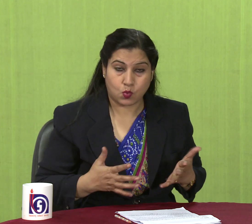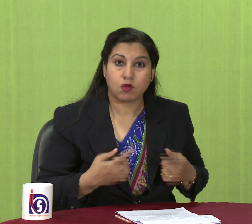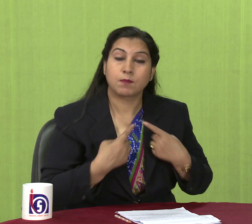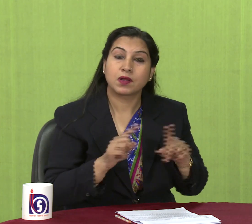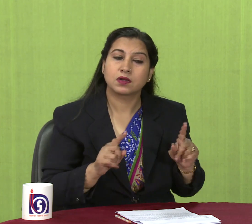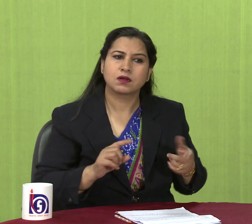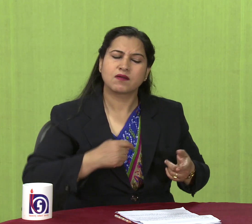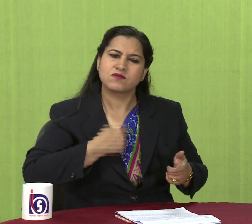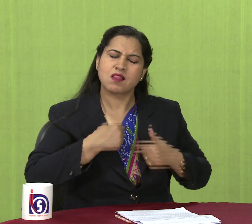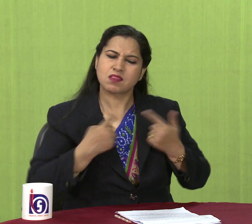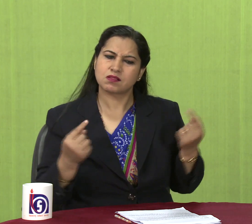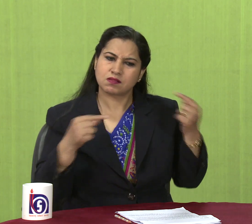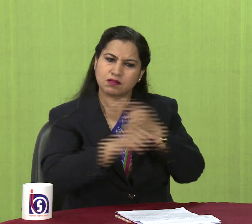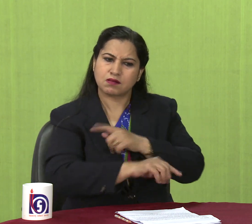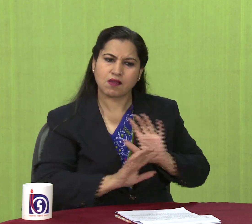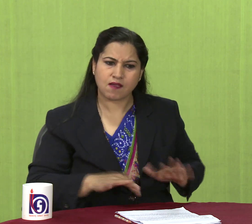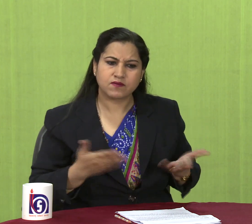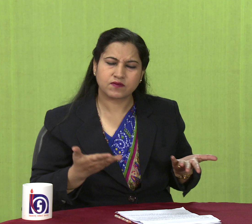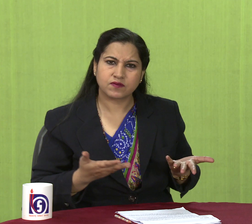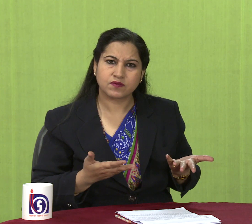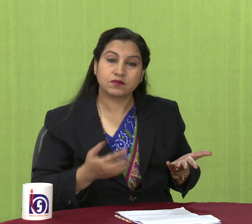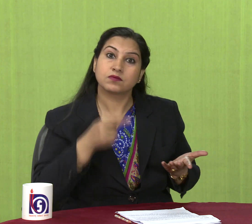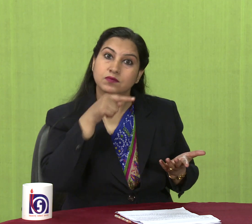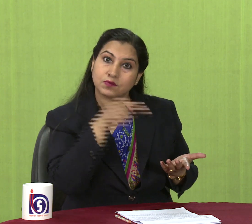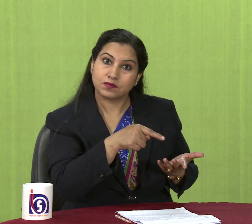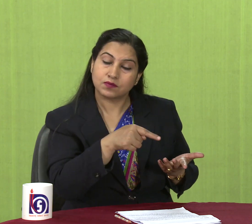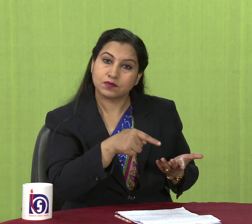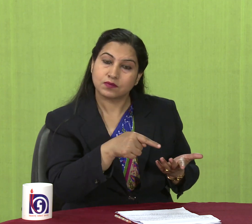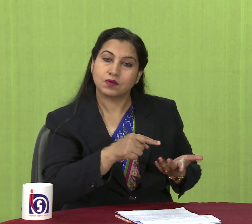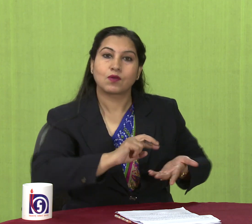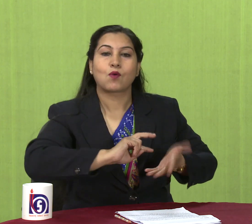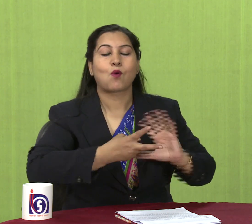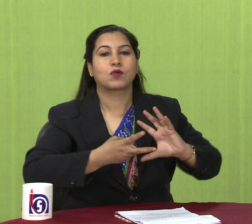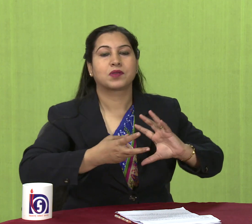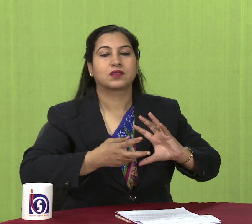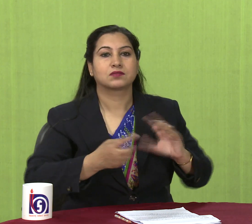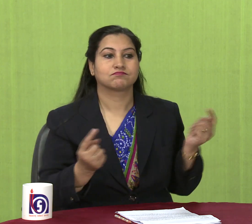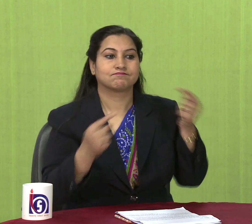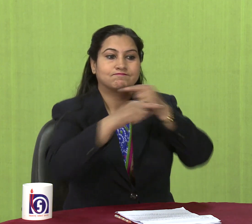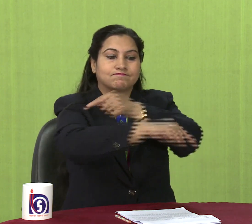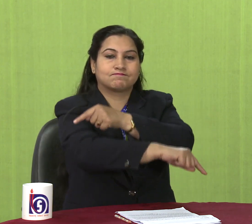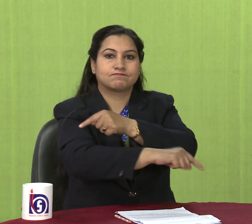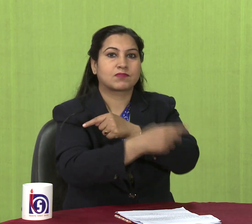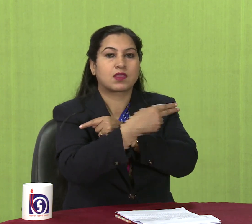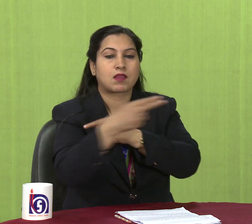विरोध का आभास होता है, वहाँ विरोधाभास अलंकार होता है।